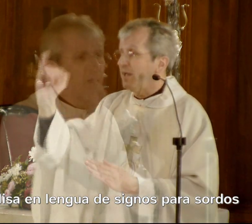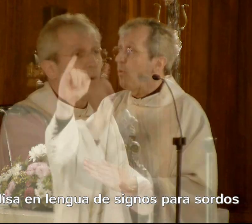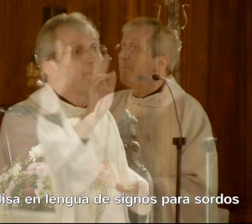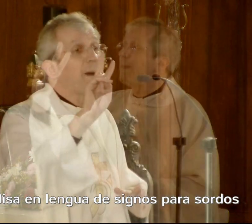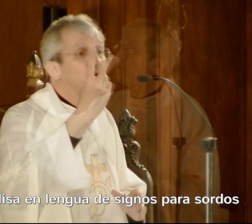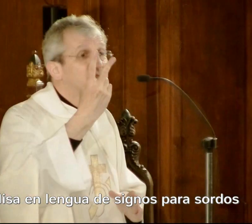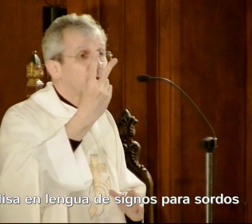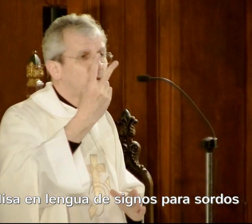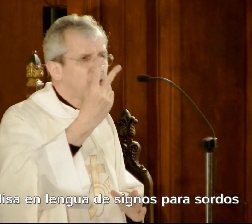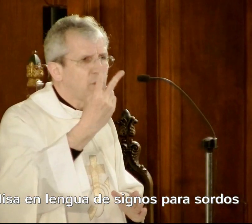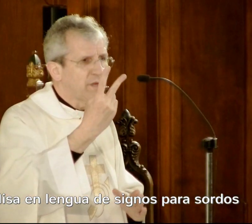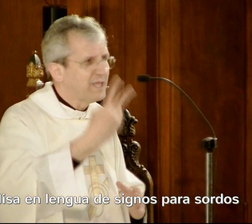Juan Pablo II